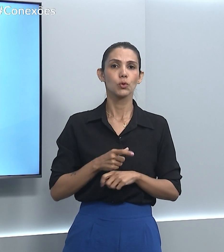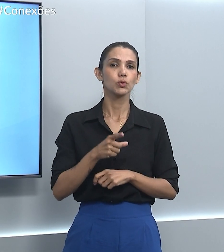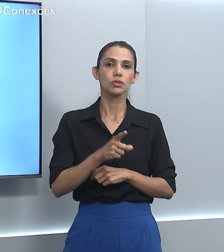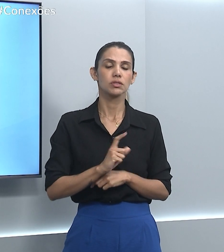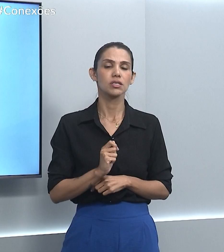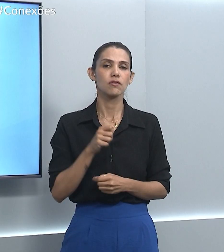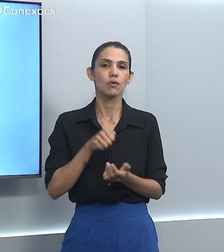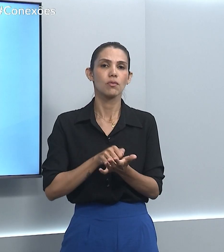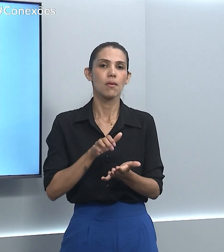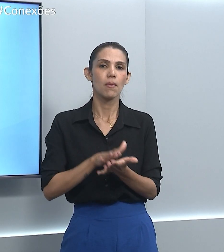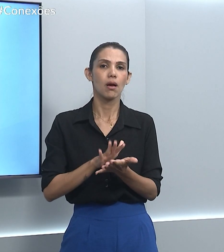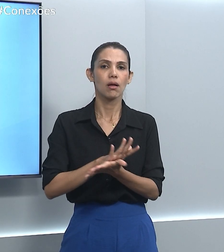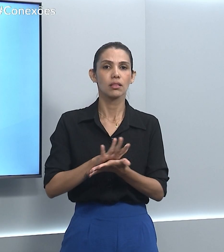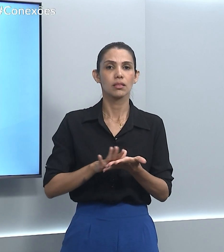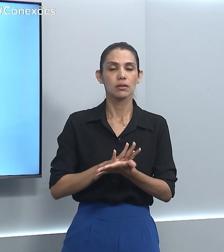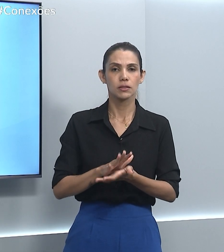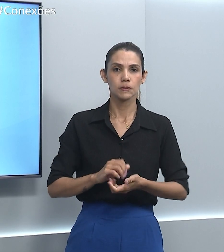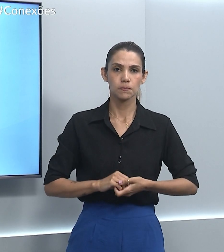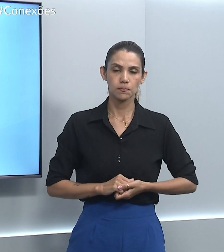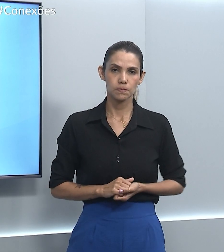votos.